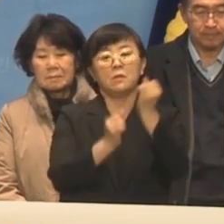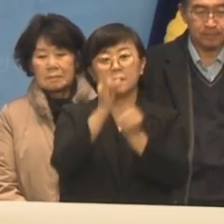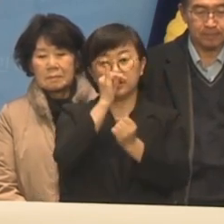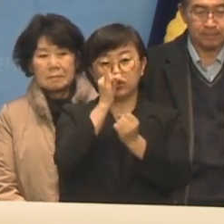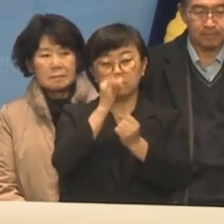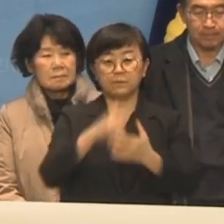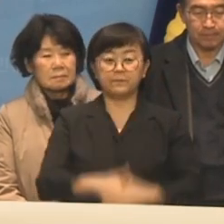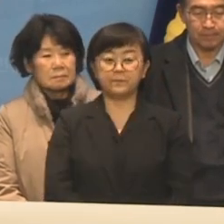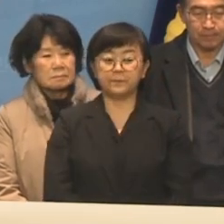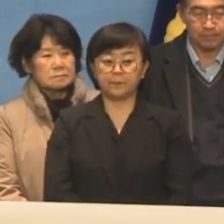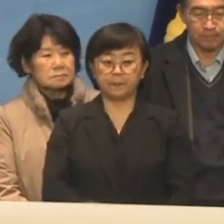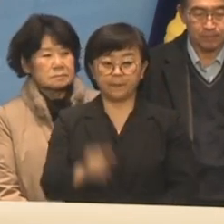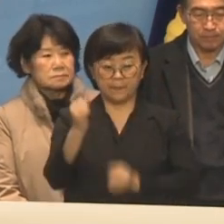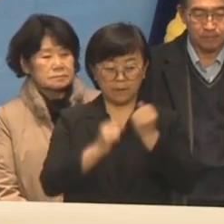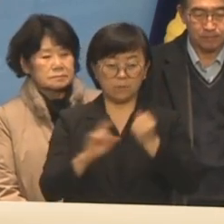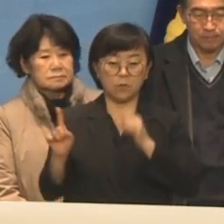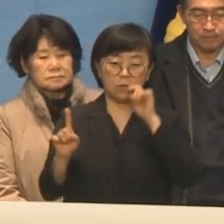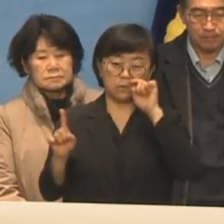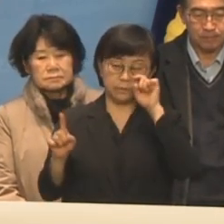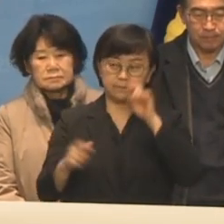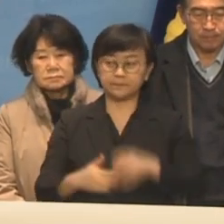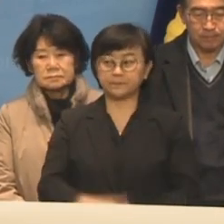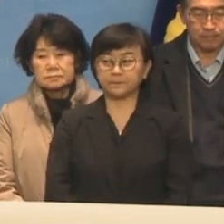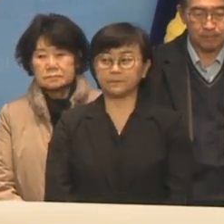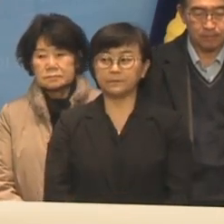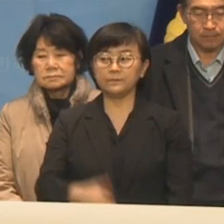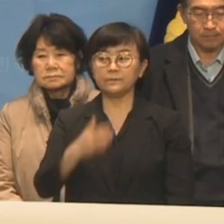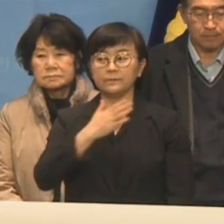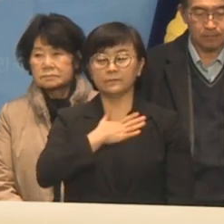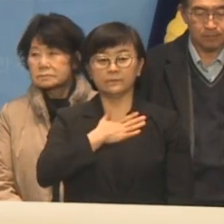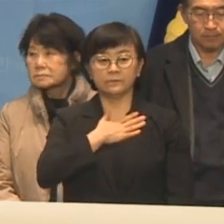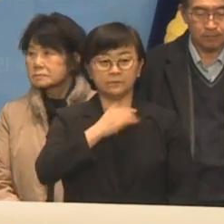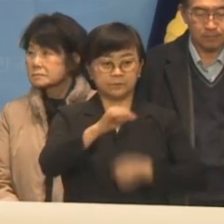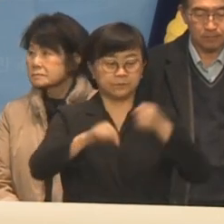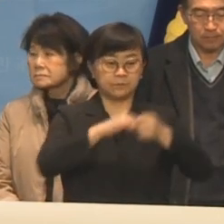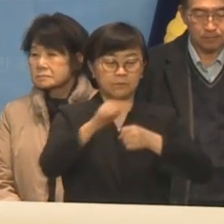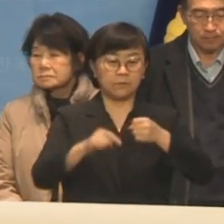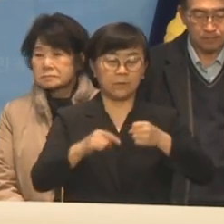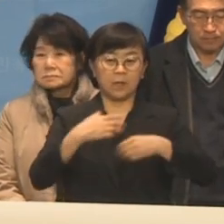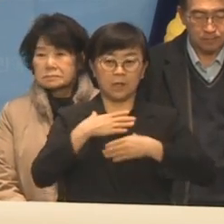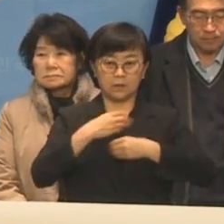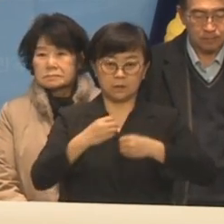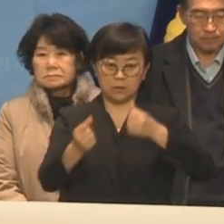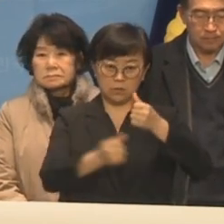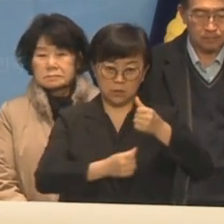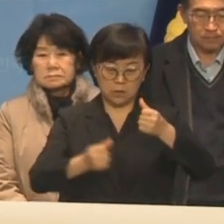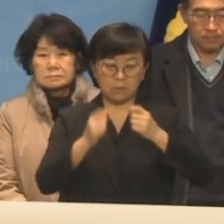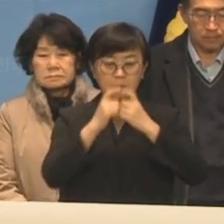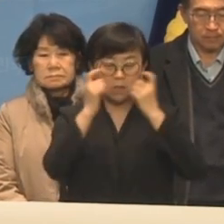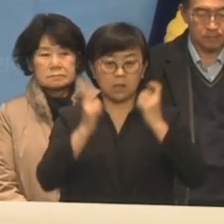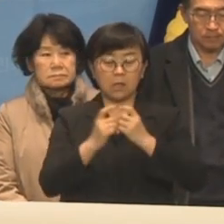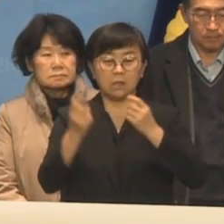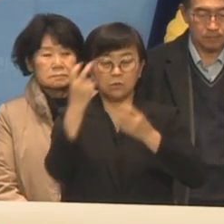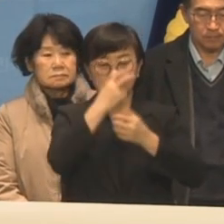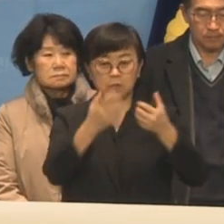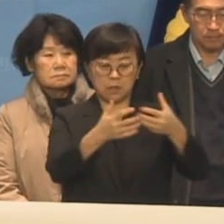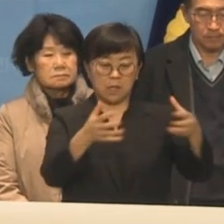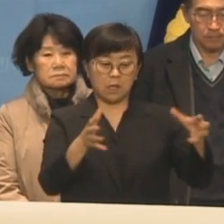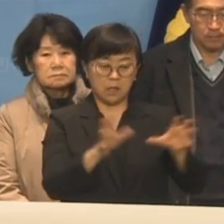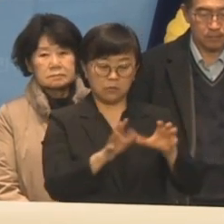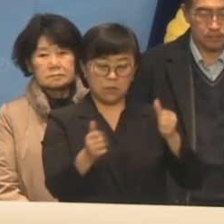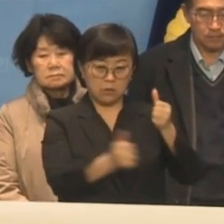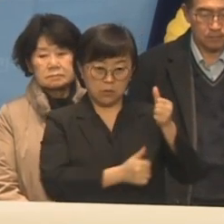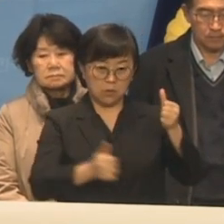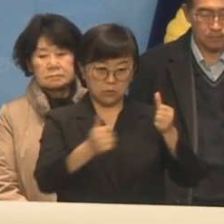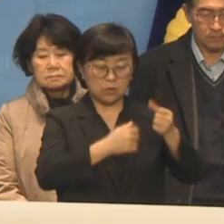내용에 대해서 지금 말씀을 드리고 있는 것이고요. 저는 원자력안전위원회 민간조사단의 위원으로 한 2년